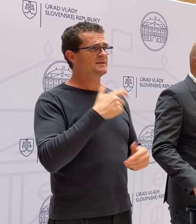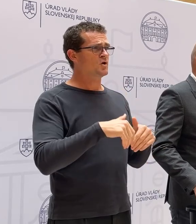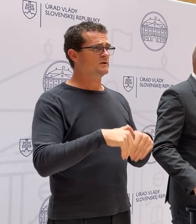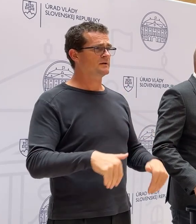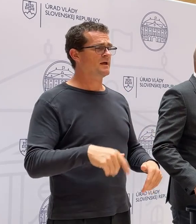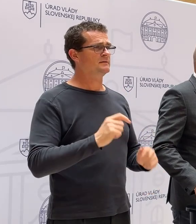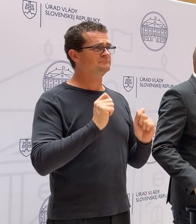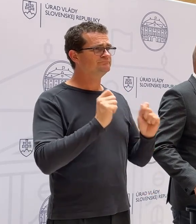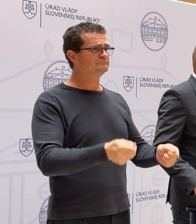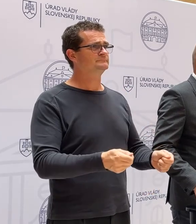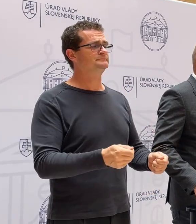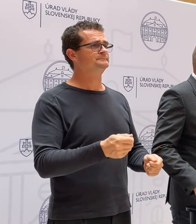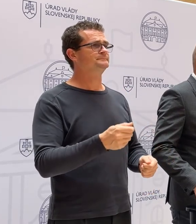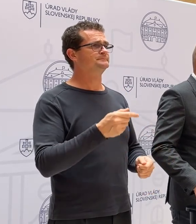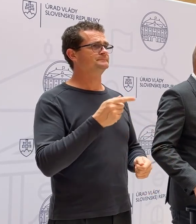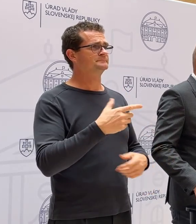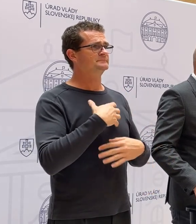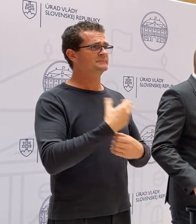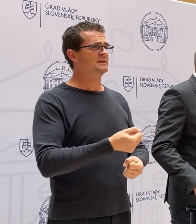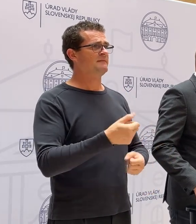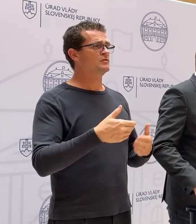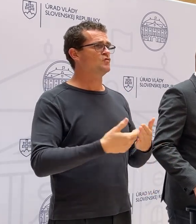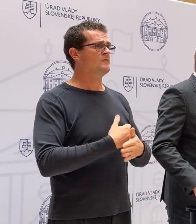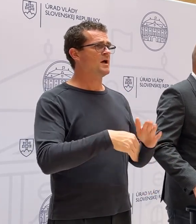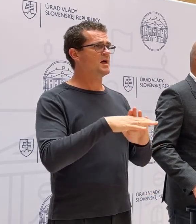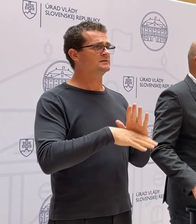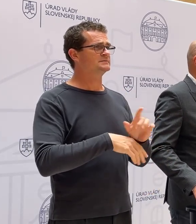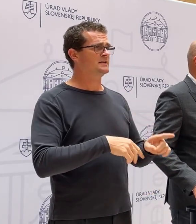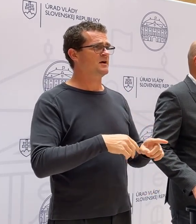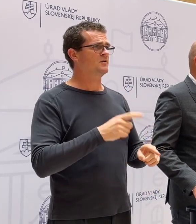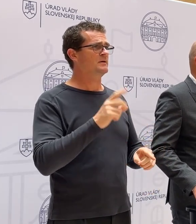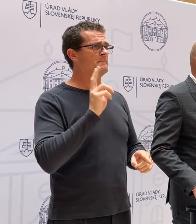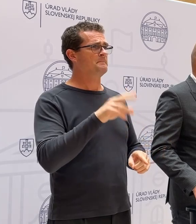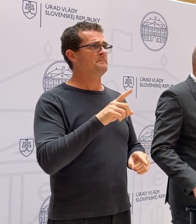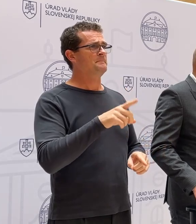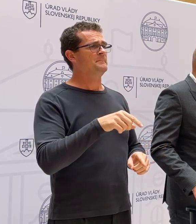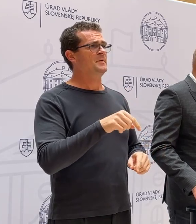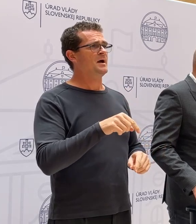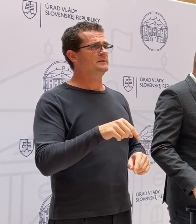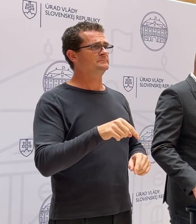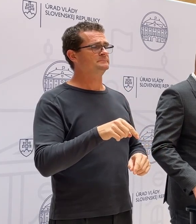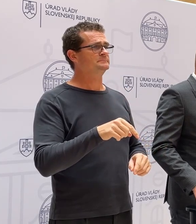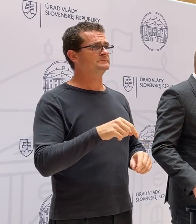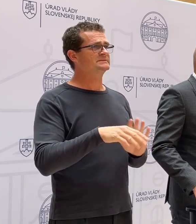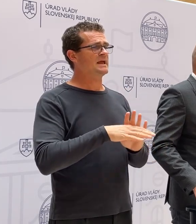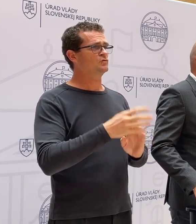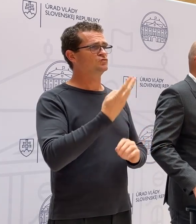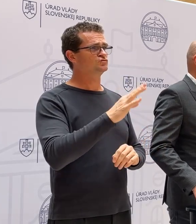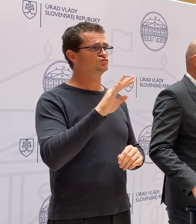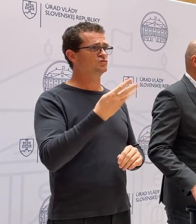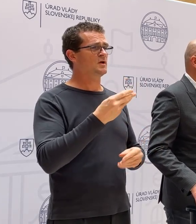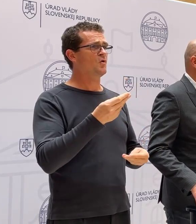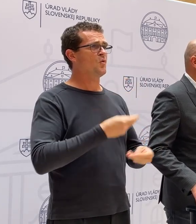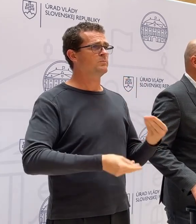Národnej rady návrh, teda novelu zákona, ktorá má jednak, je to zákon